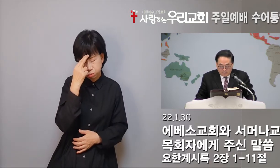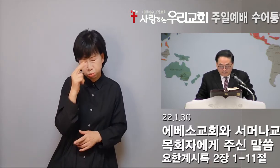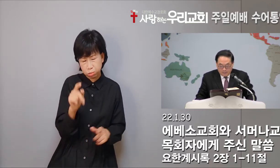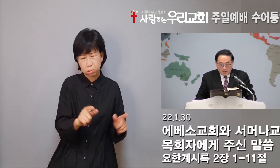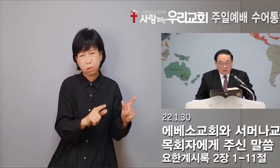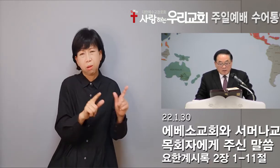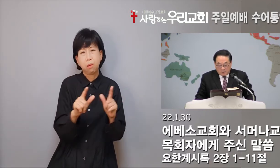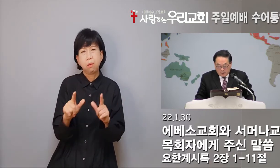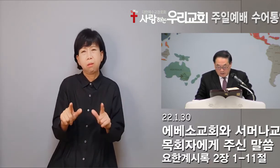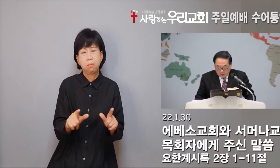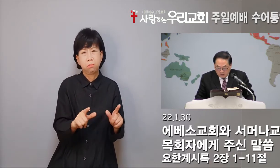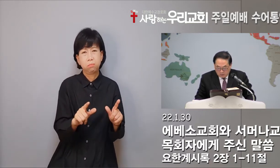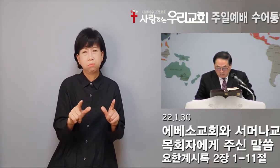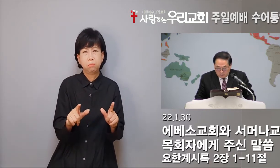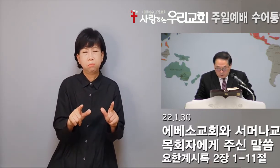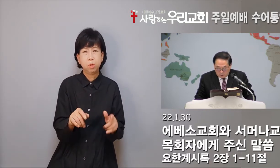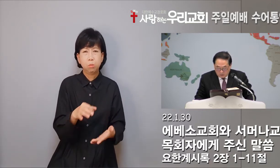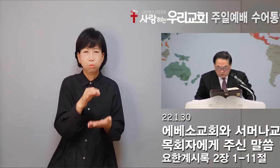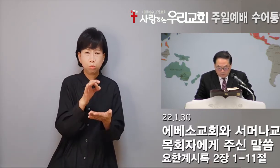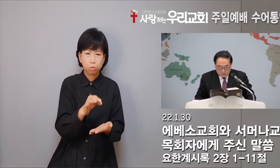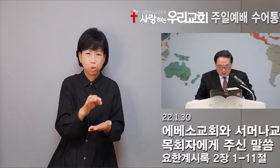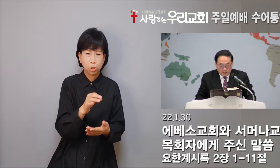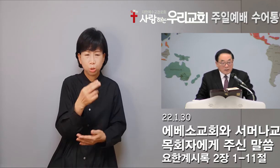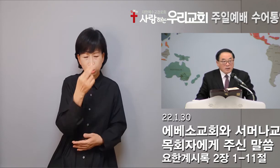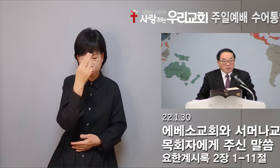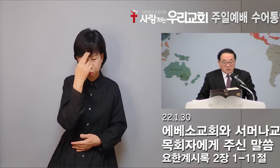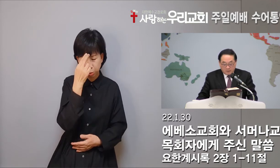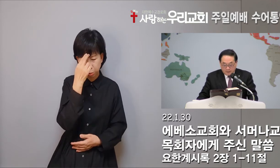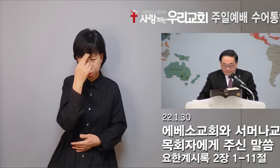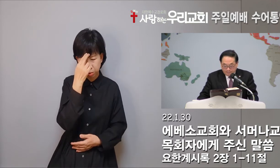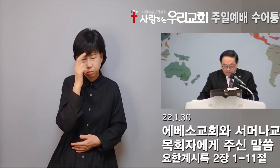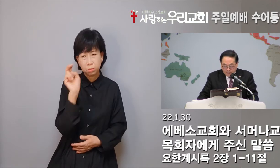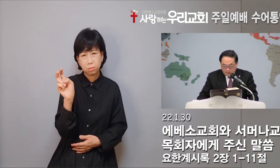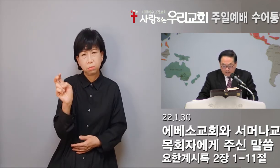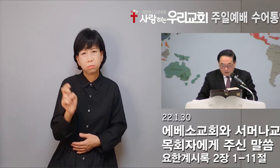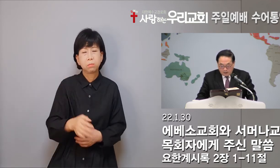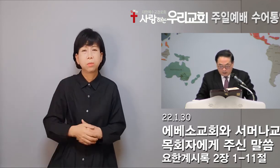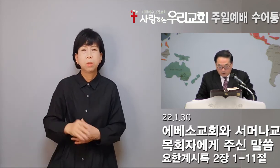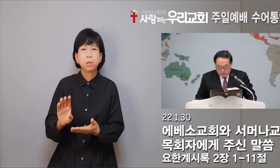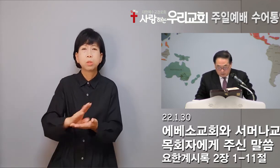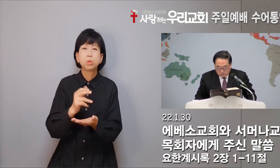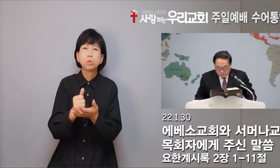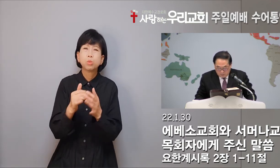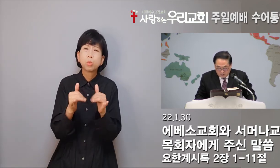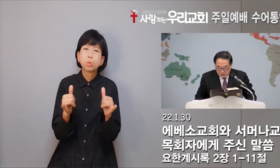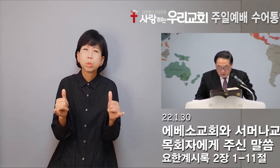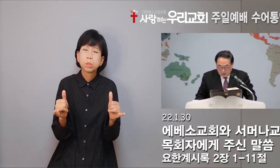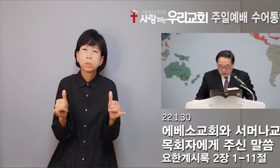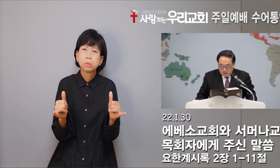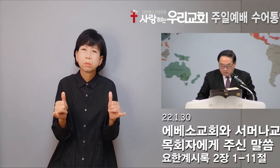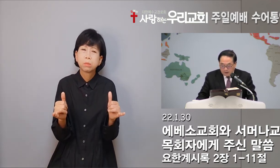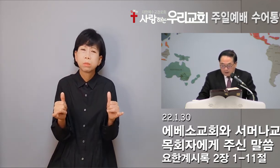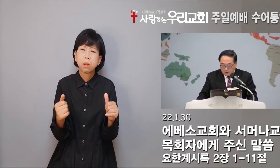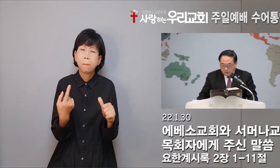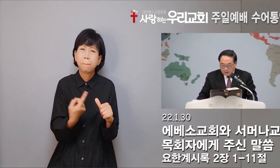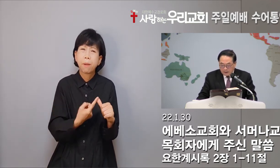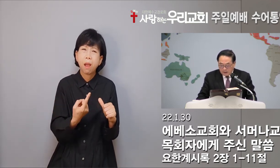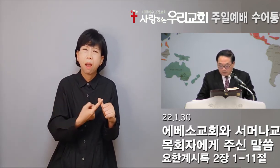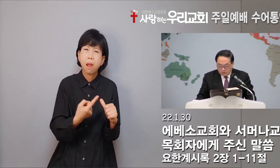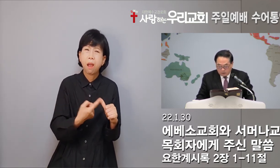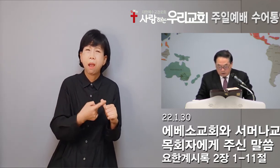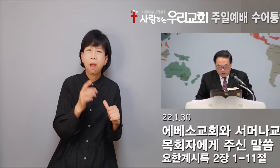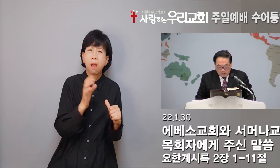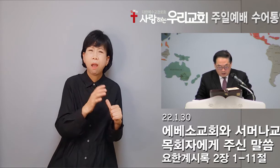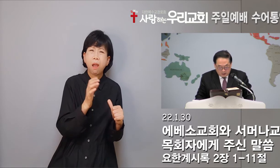있었던 것입니다. 이것은 아마도 물질적인 궁핍을 가리킬 것입니다. 이 그리스도인들의 궁핍은 그들이 받는